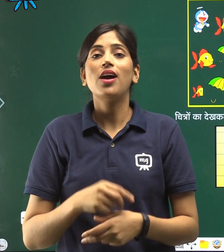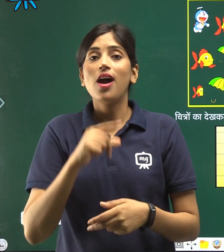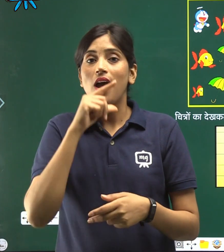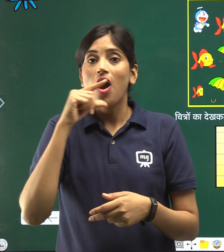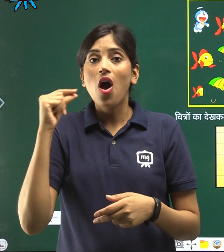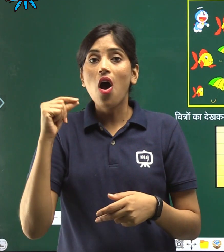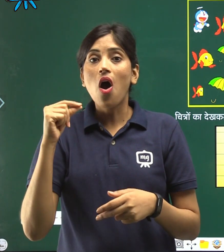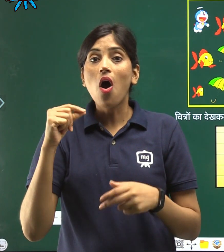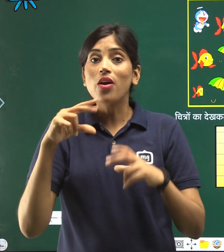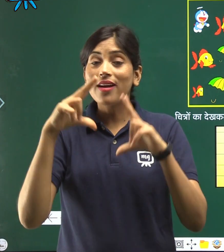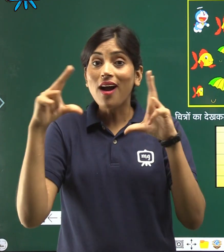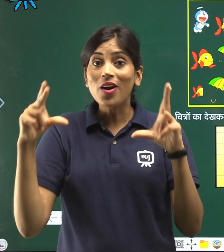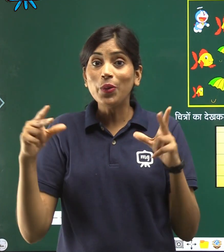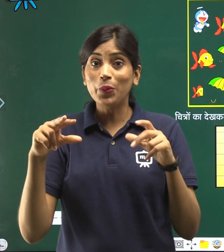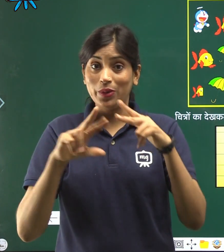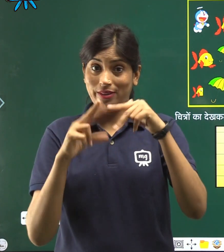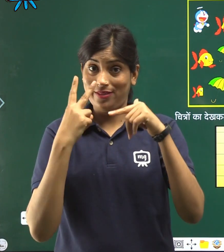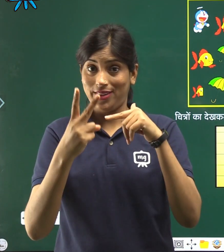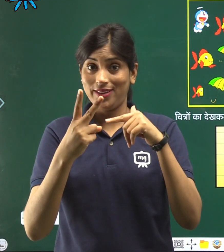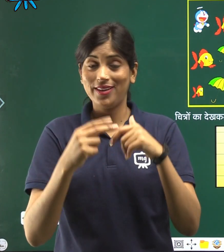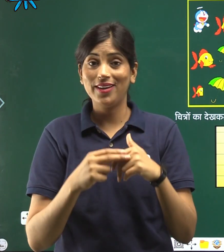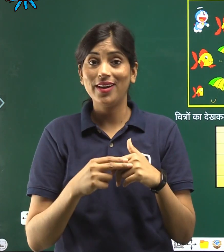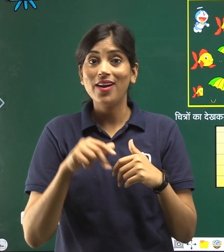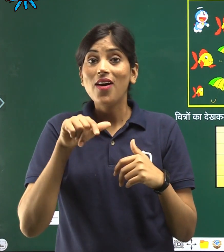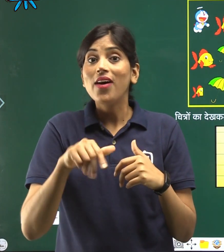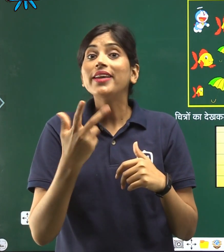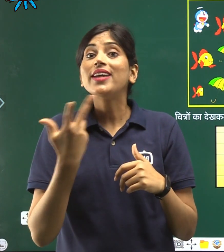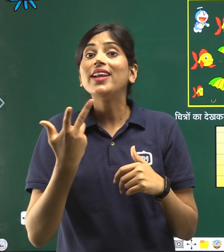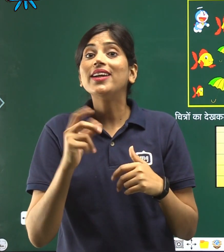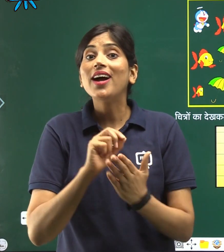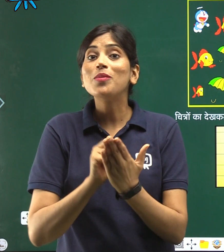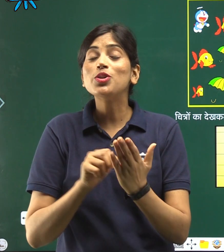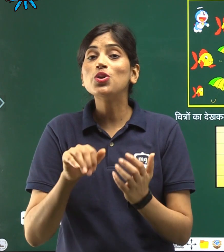और कार्टून। क्या लिखा है बच्चों?